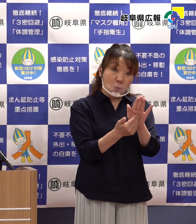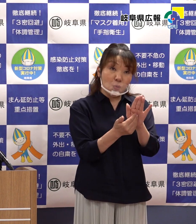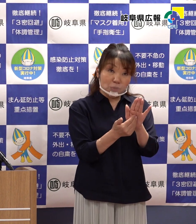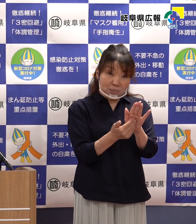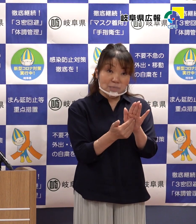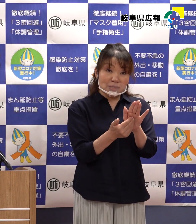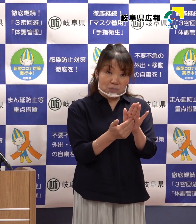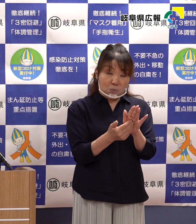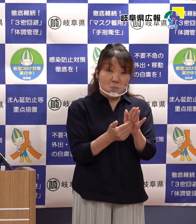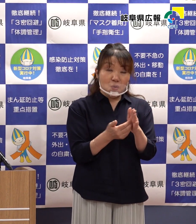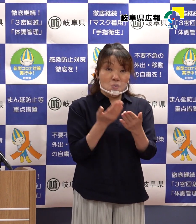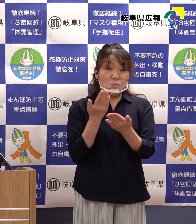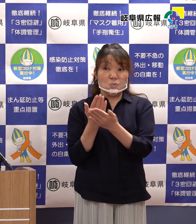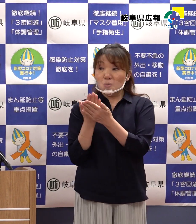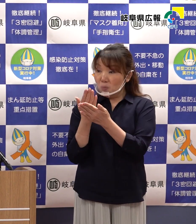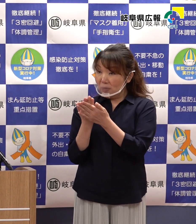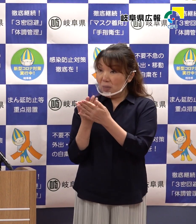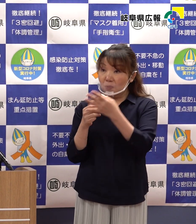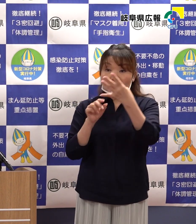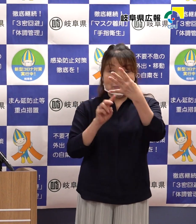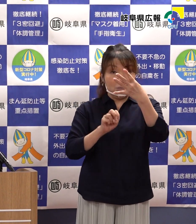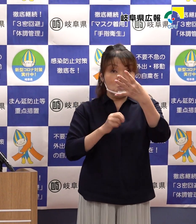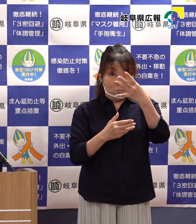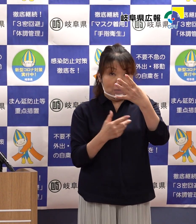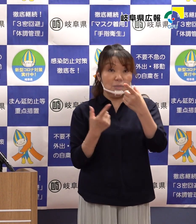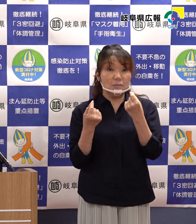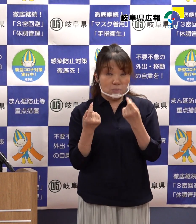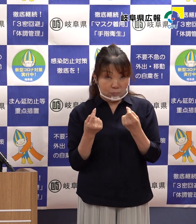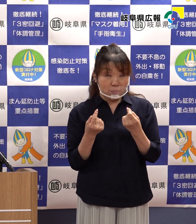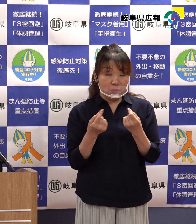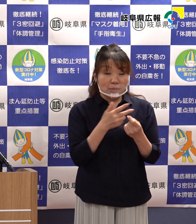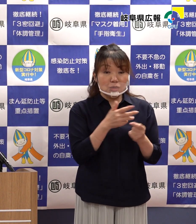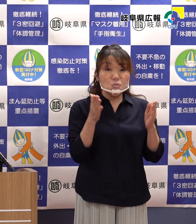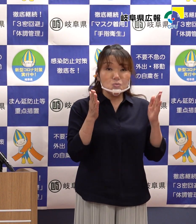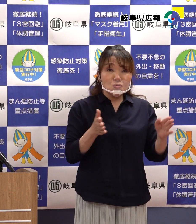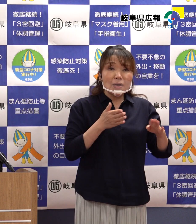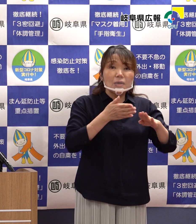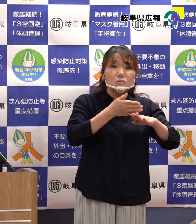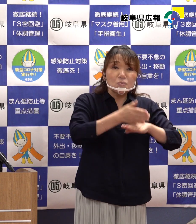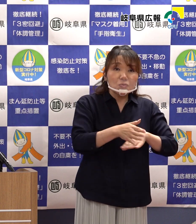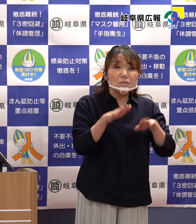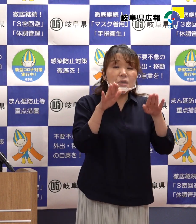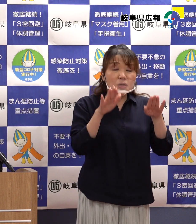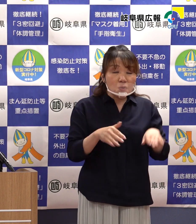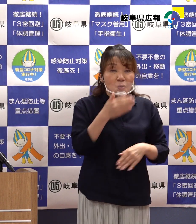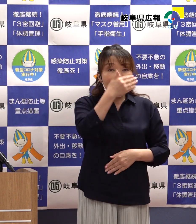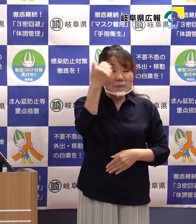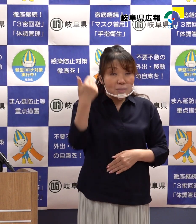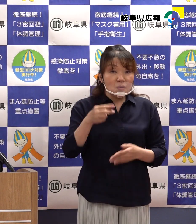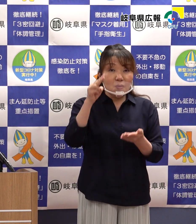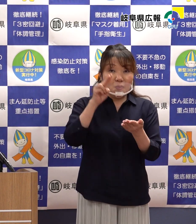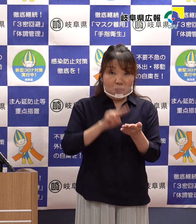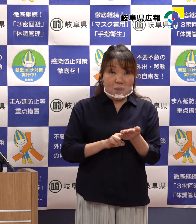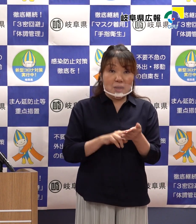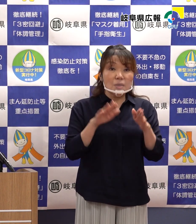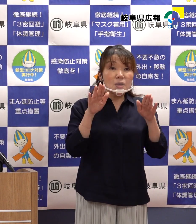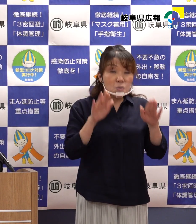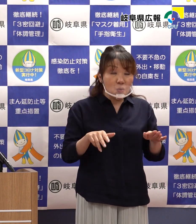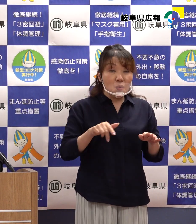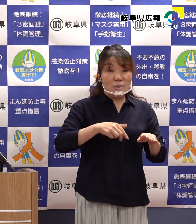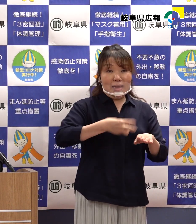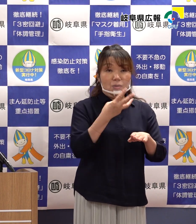域の要請は4月28日ですね。で、そこから1週間以上経って、今日やったなんですけど、で、今日は130